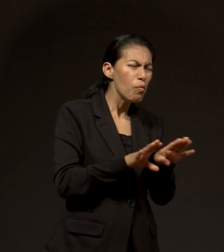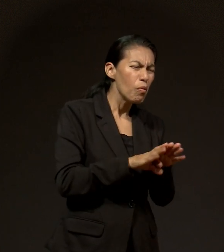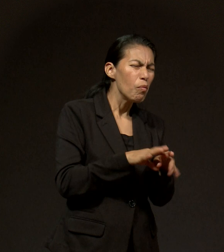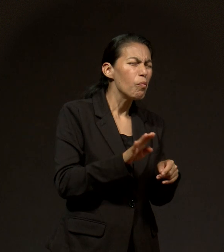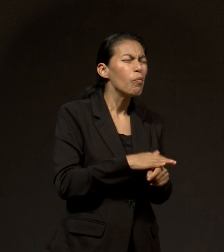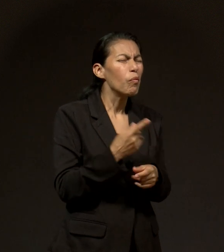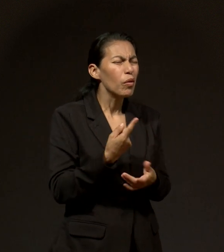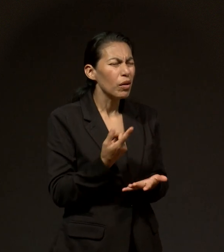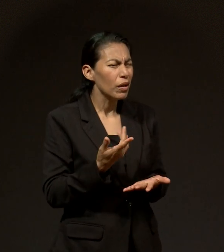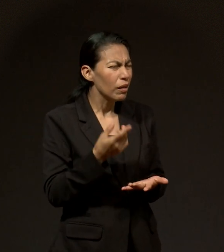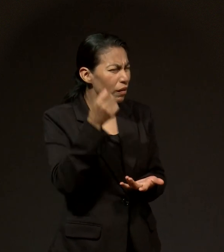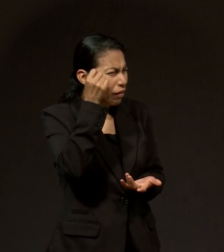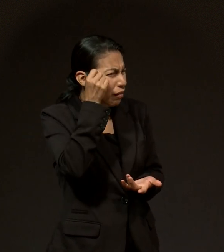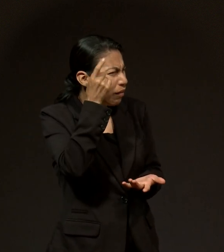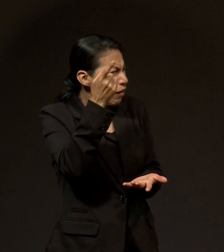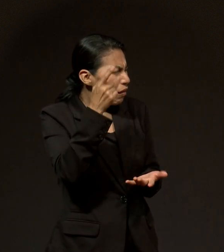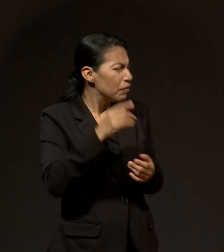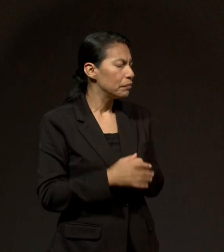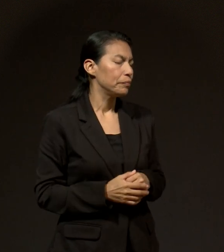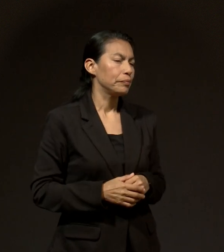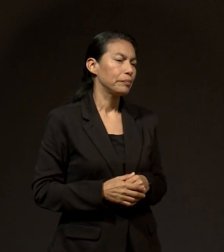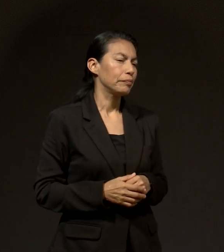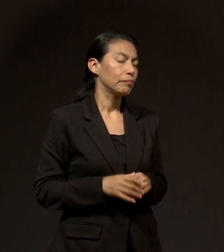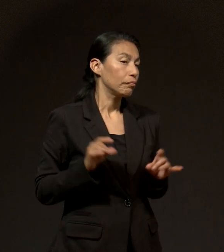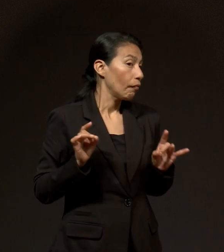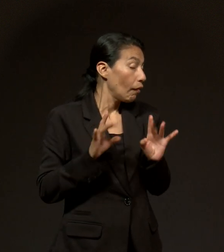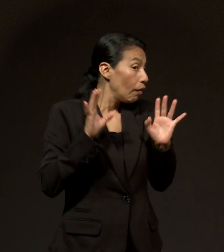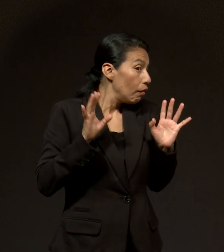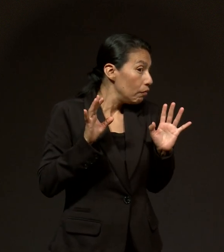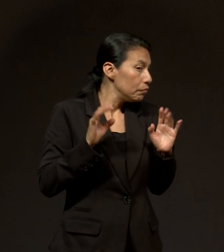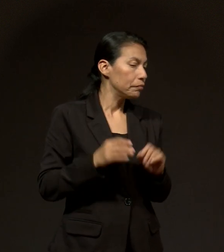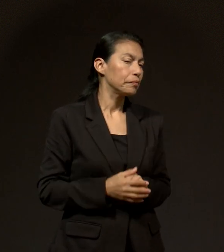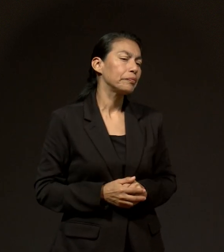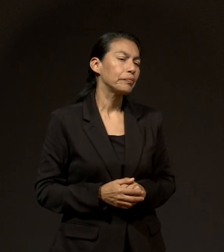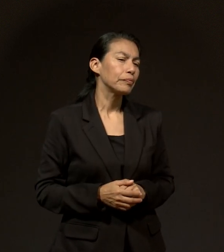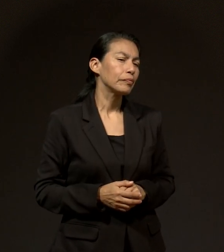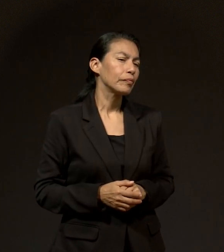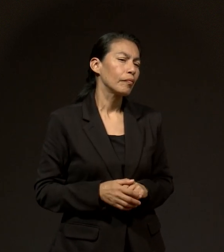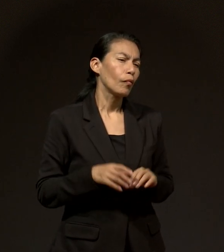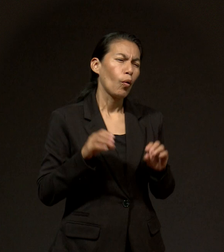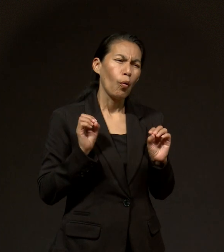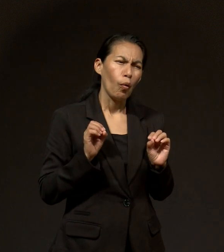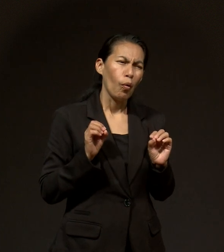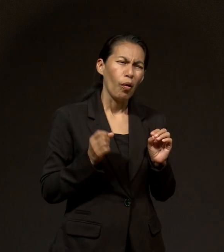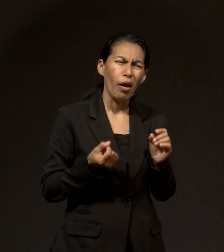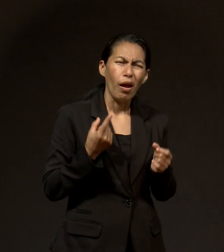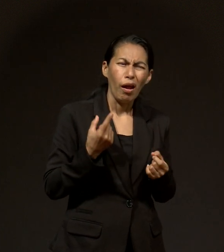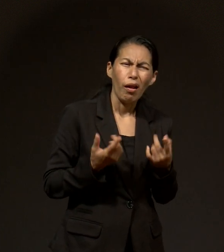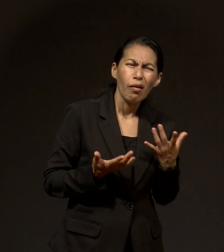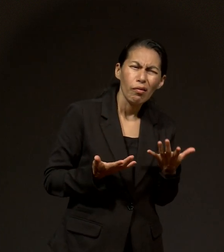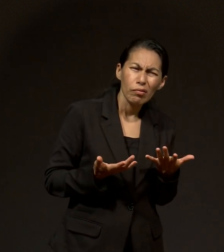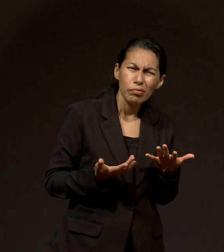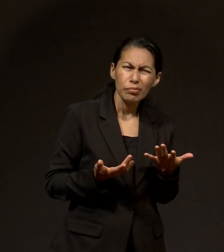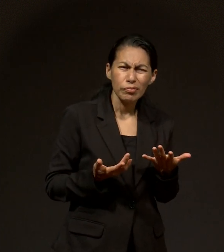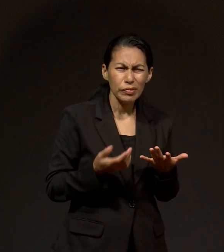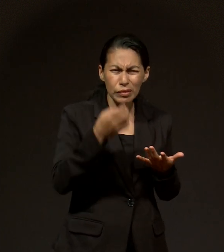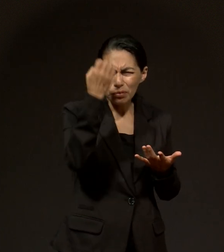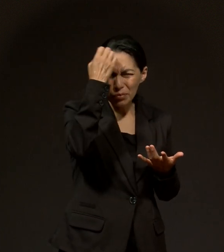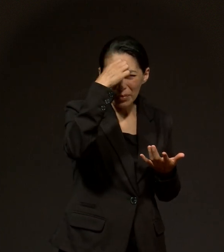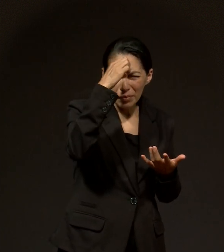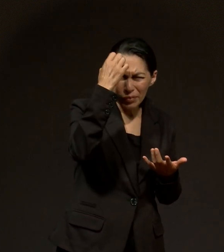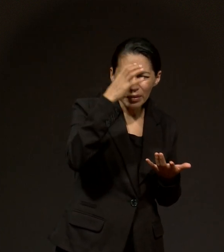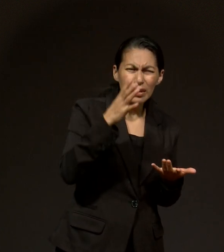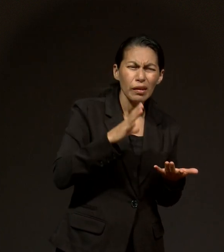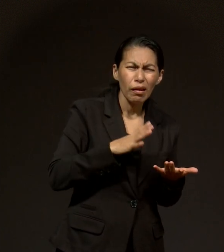¿Cómo llegó a desarrollarse esta idea? ¿Fue de repente o tuvo que pasar